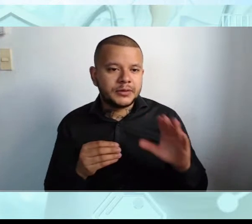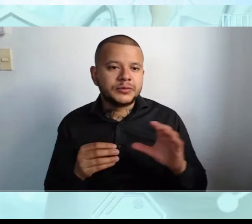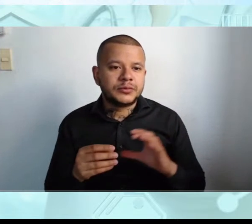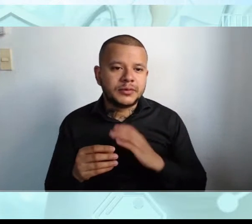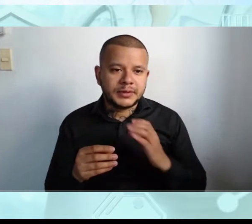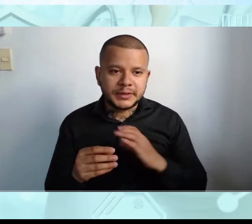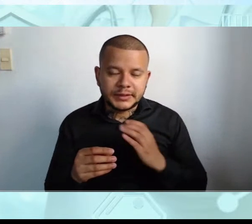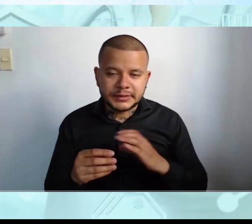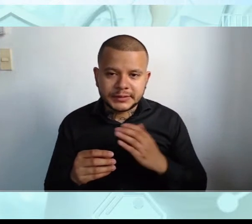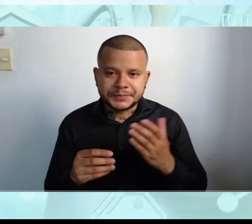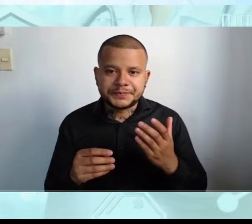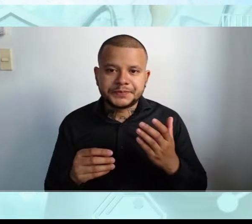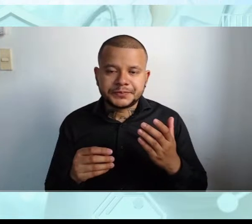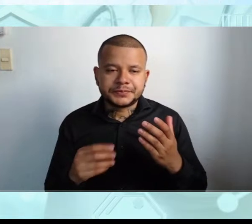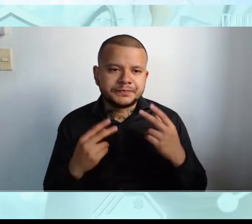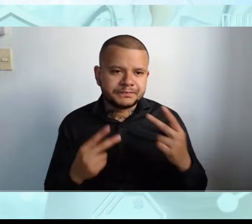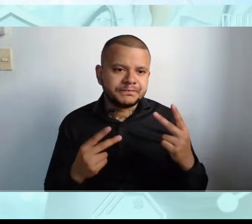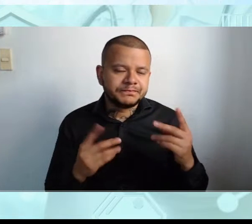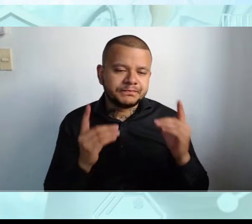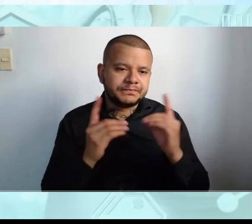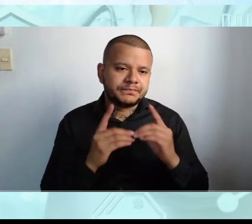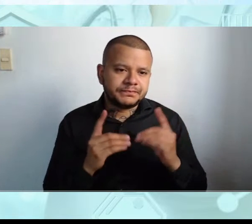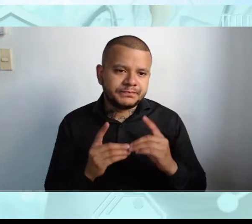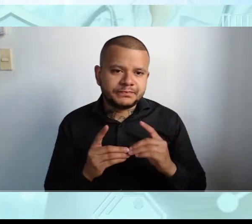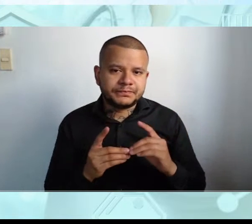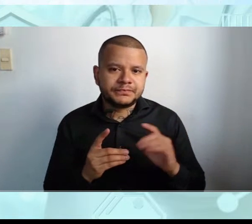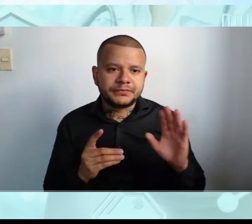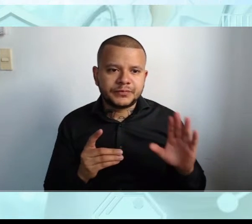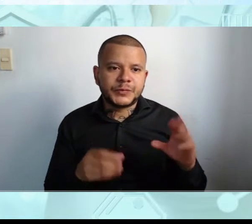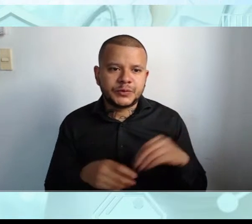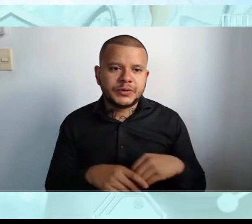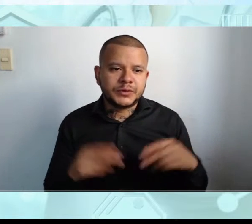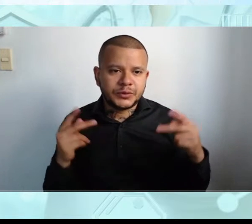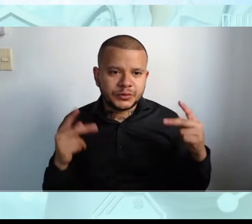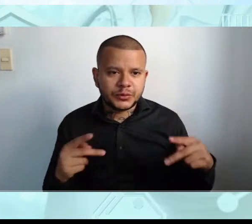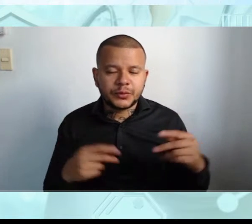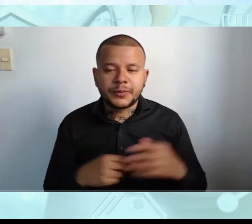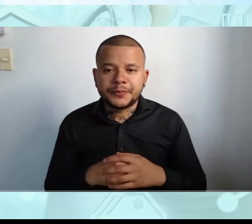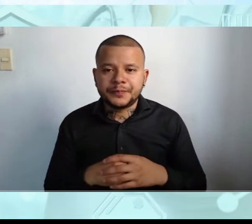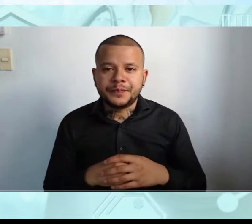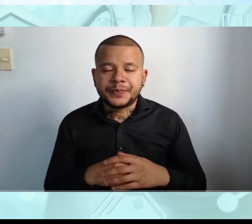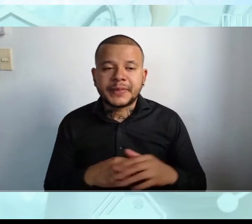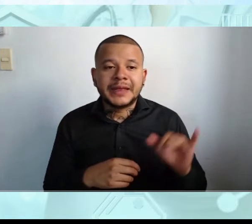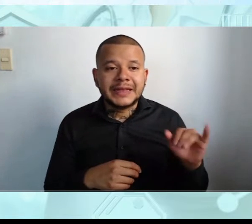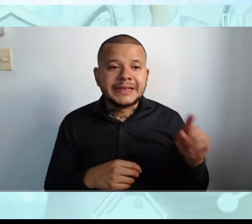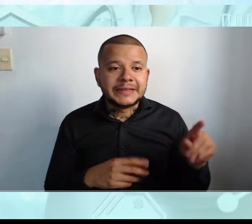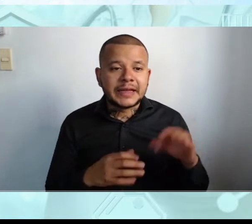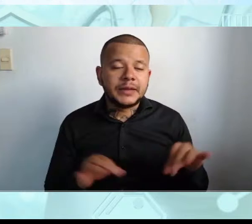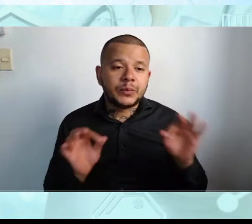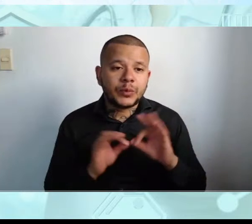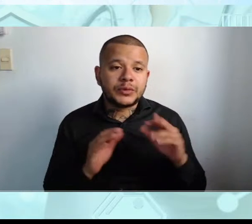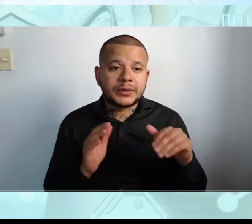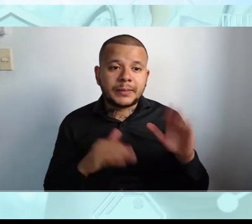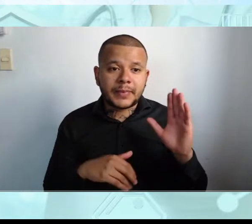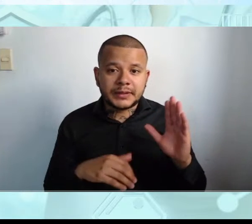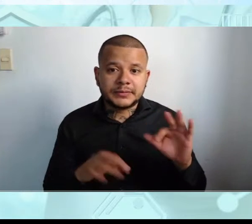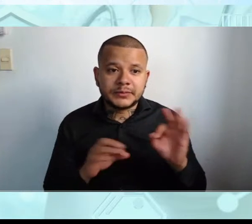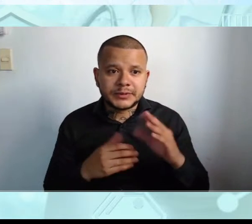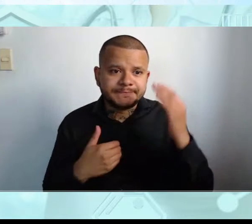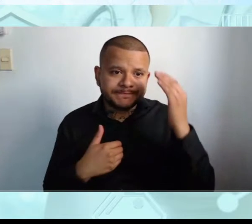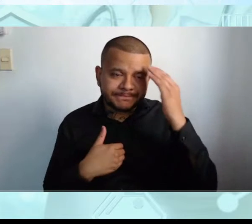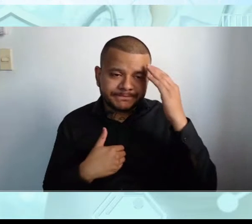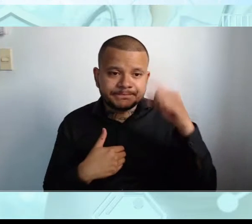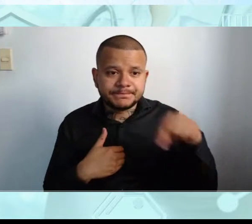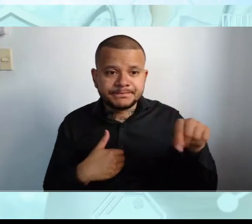observen de estos datos que van a quedar en el aplicativo, en el software. Entonces, esto es lo más importante y es la conciencia más importante que